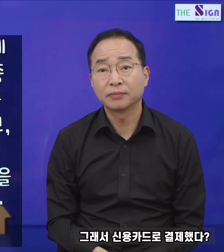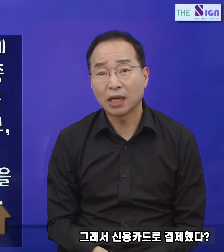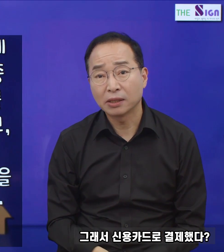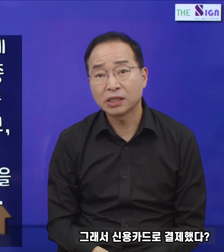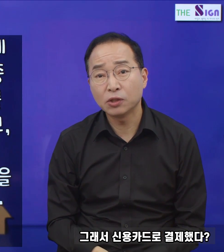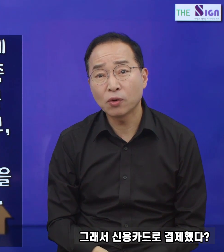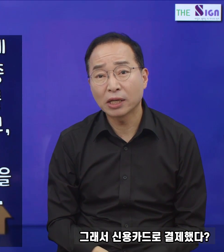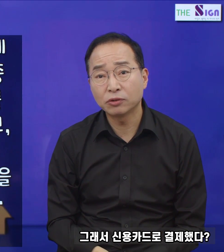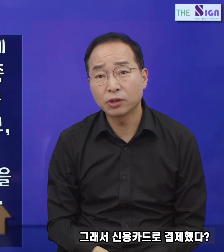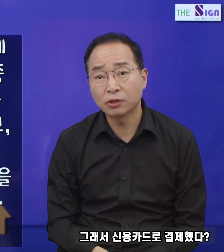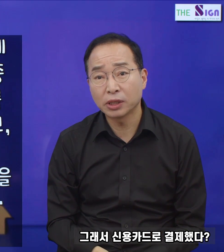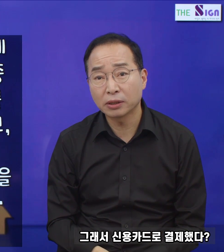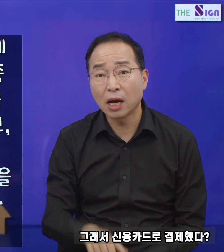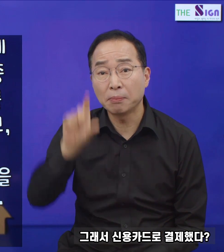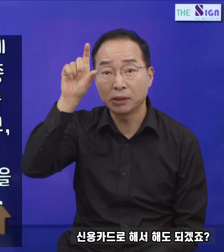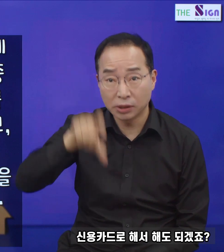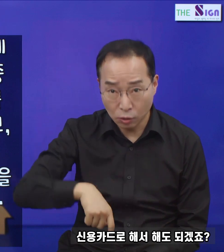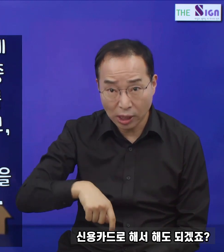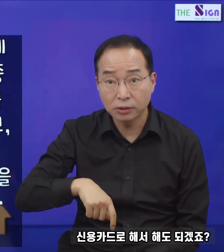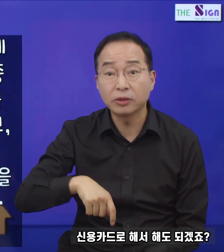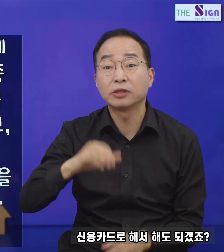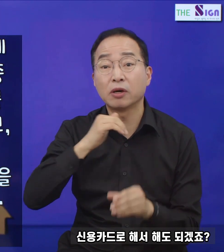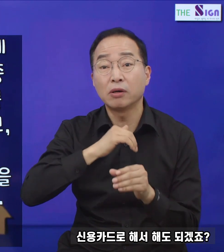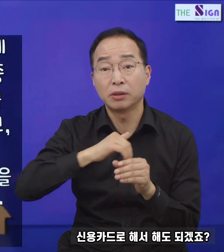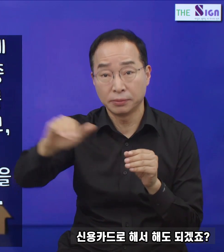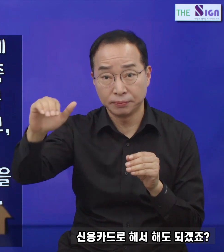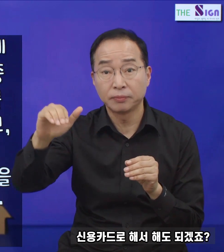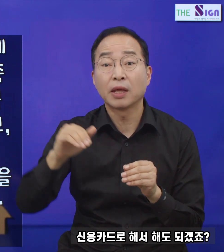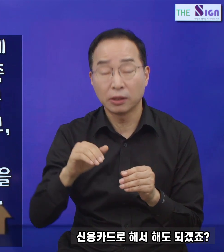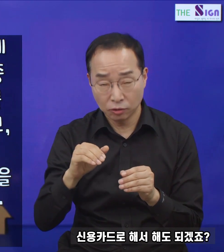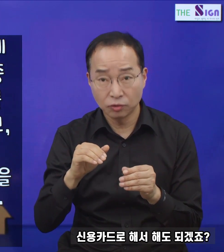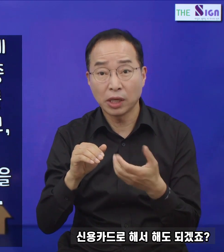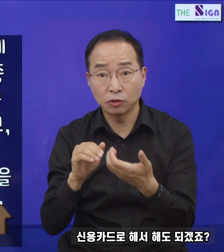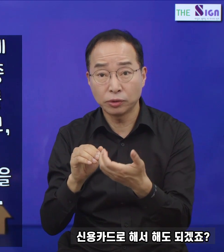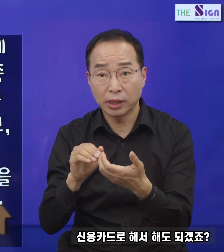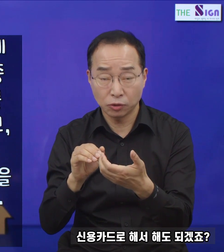자, 신용카드로 결제했다? 신용카드로 해서 해도 되겠죠.